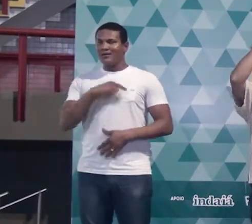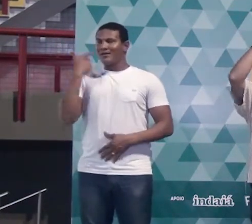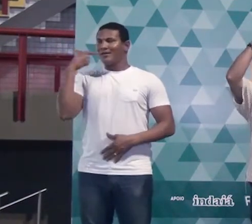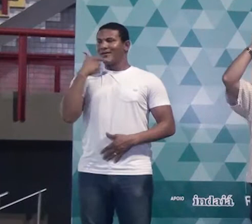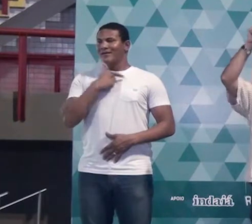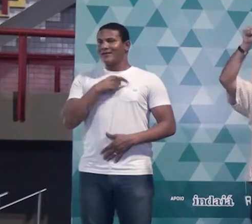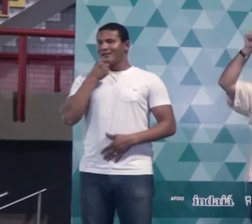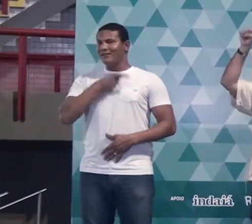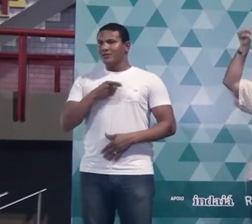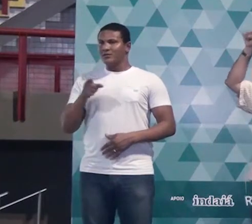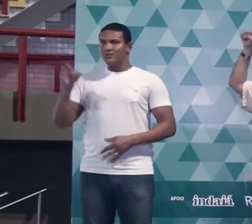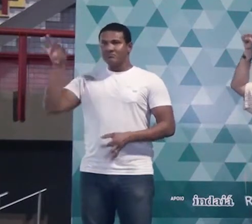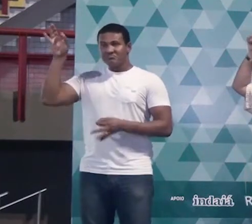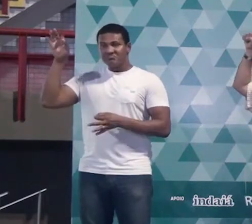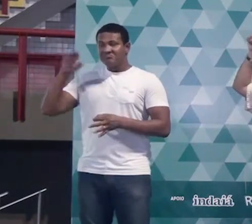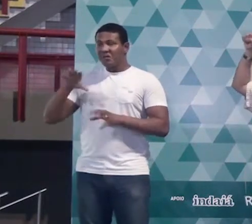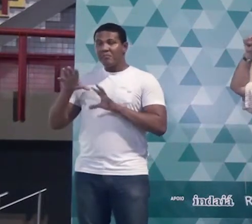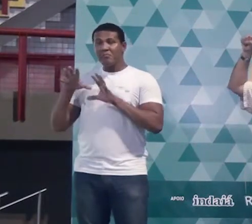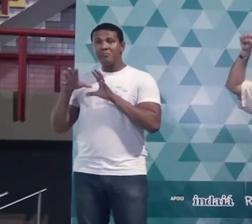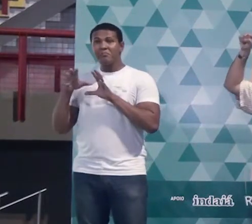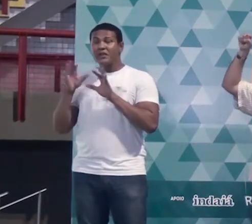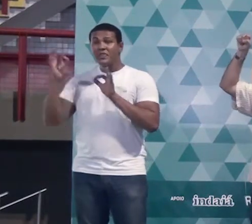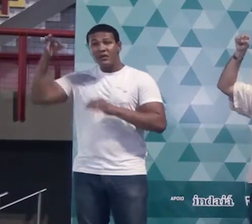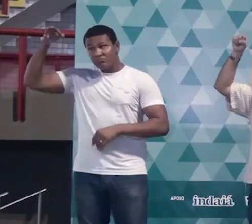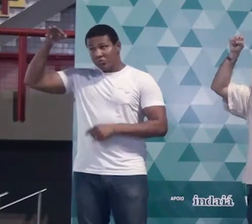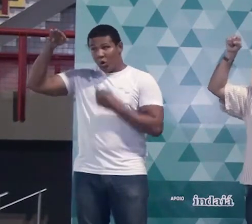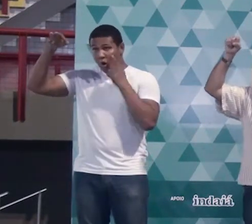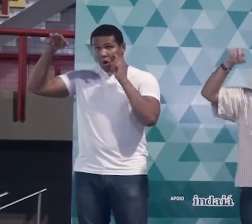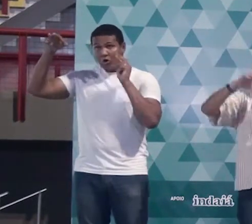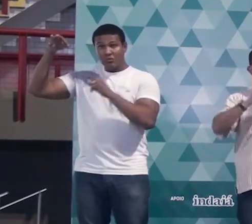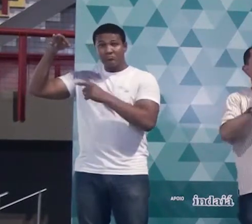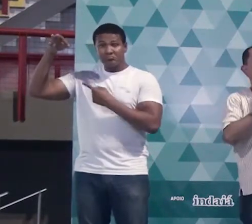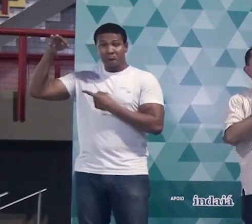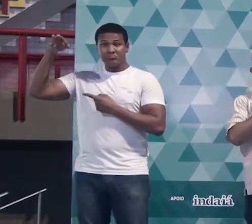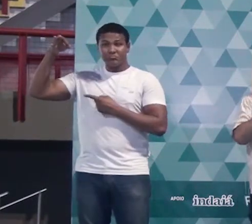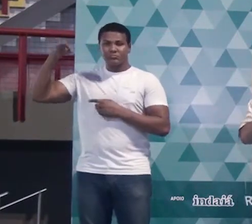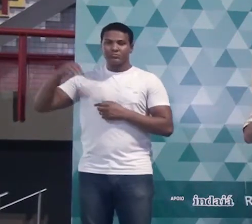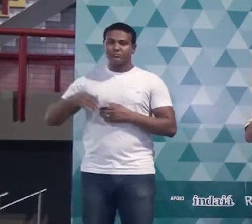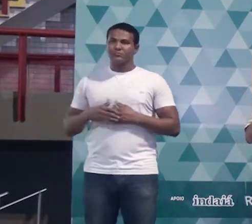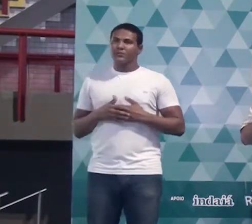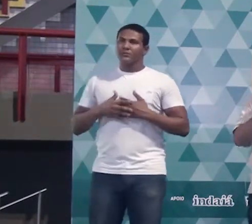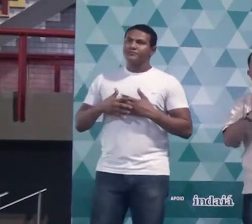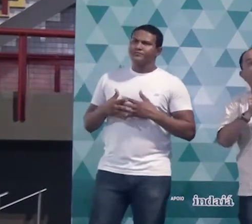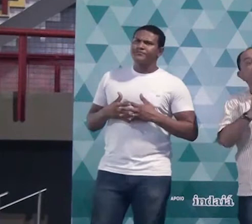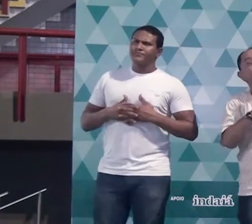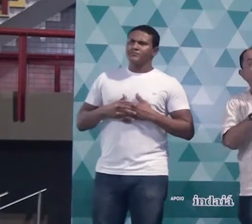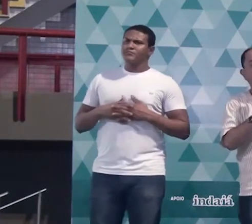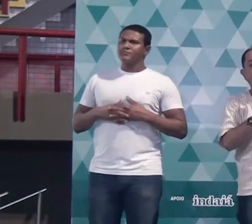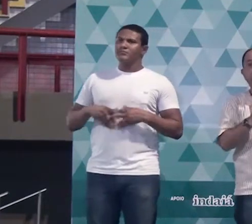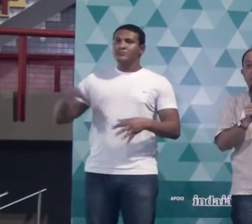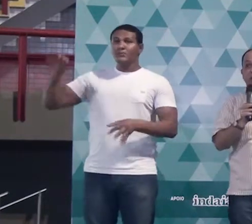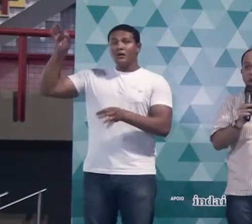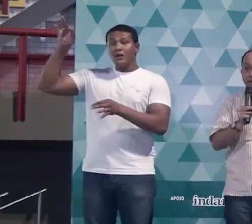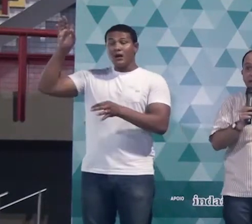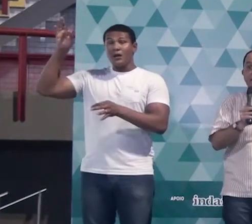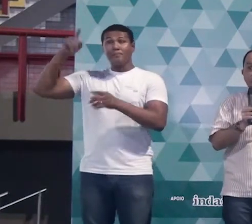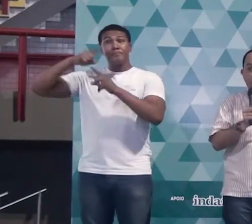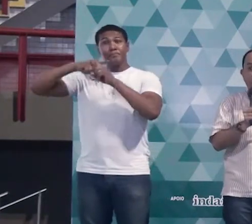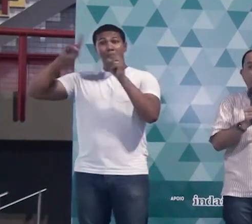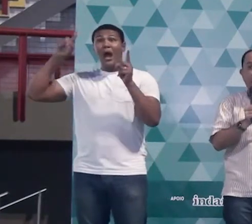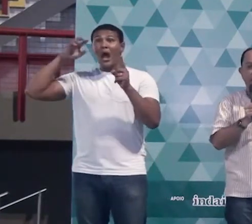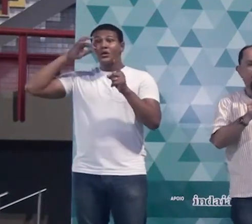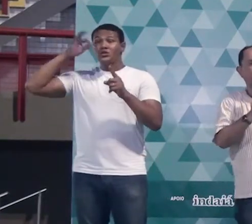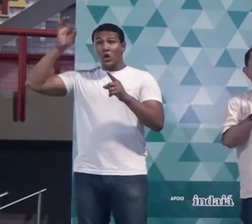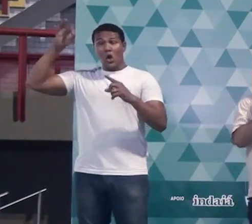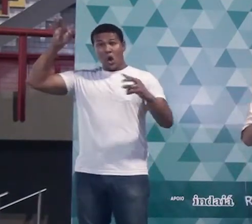sem pegar numa bola. Tá aqui. Aí ele fala assim, ó, mas veja com atenção